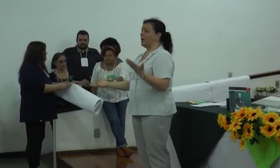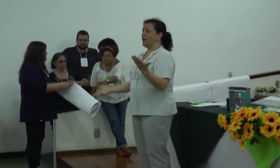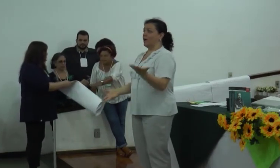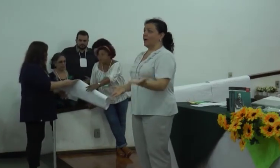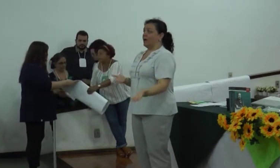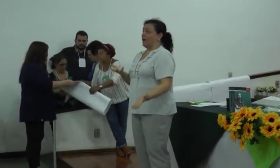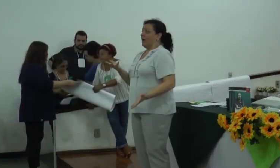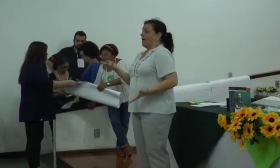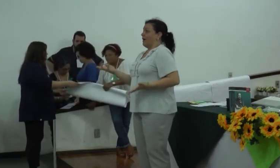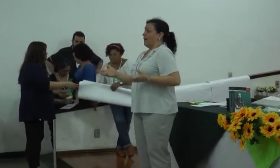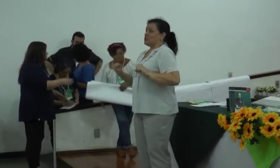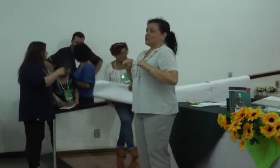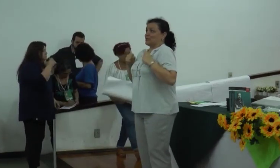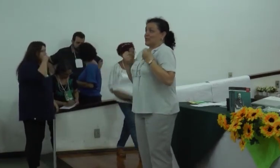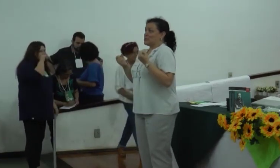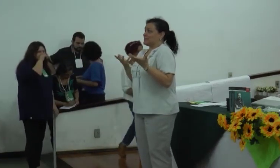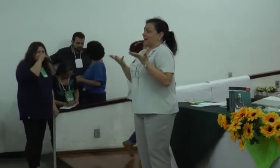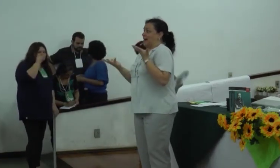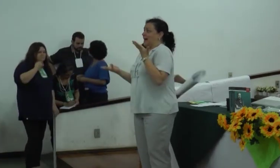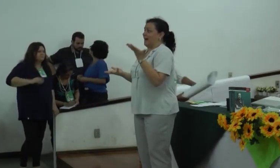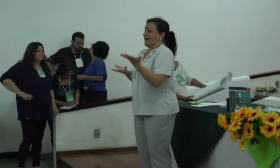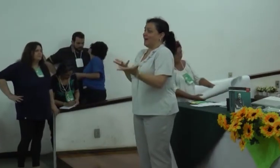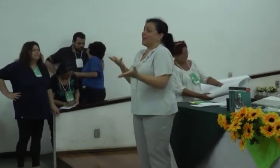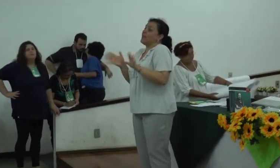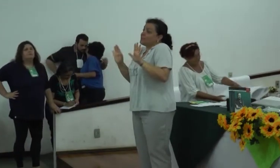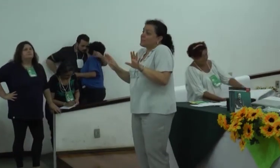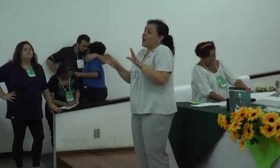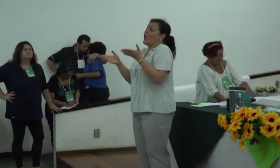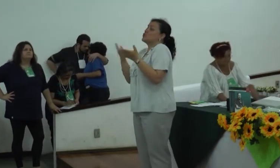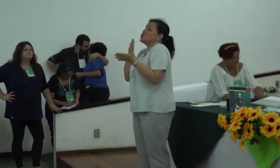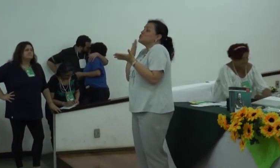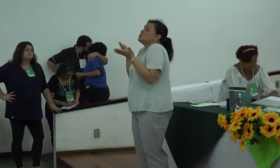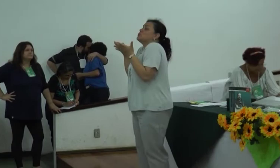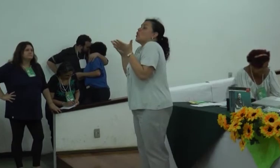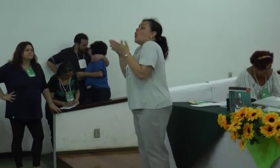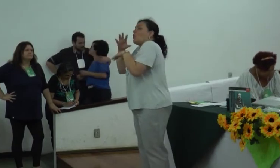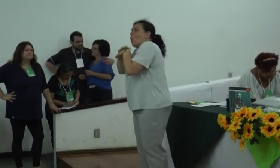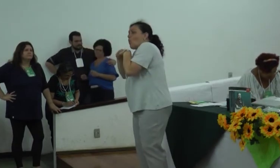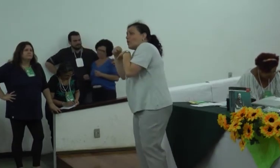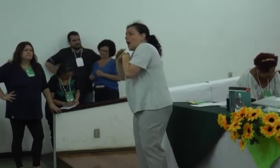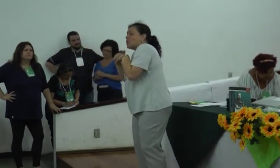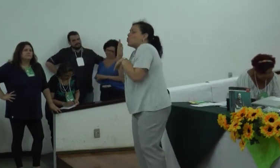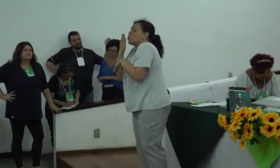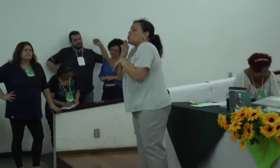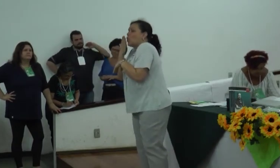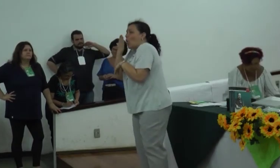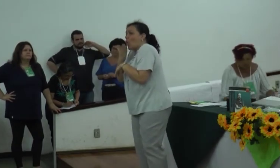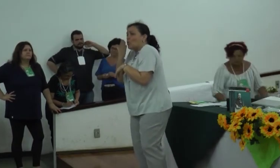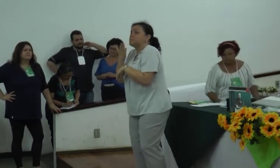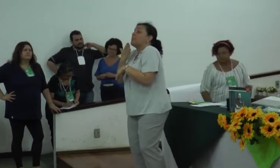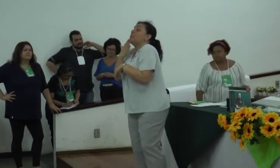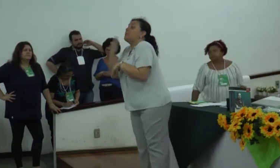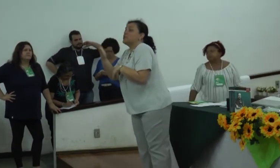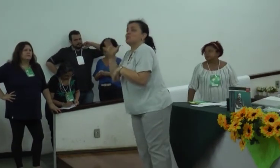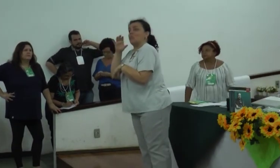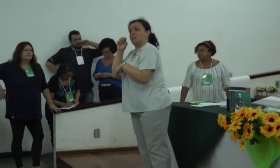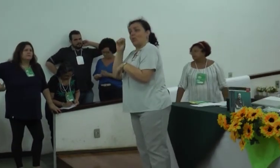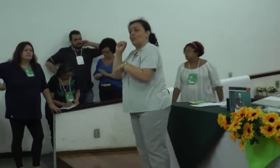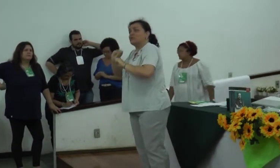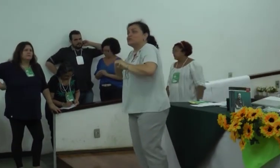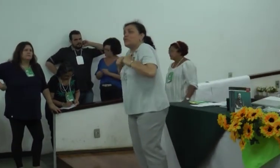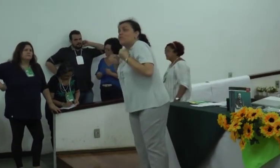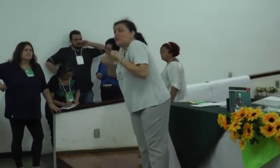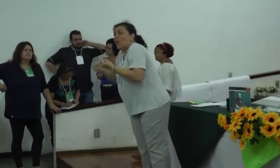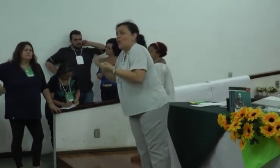pessoas só falam português, os ouvintes. Então é preciso ter carinho, né,